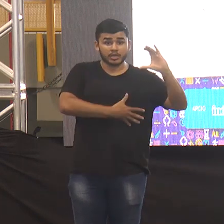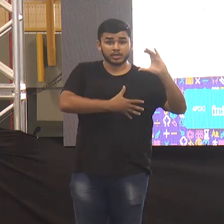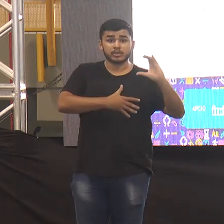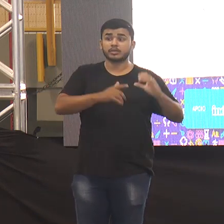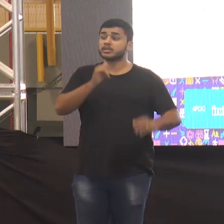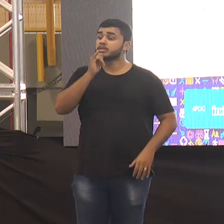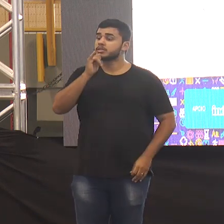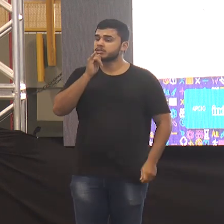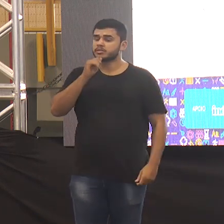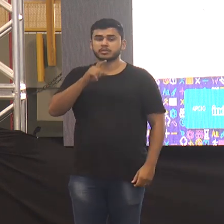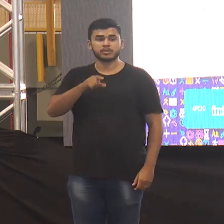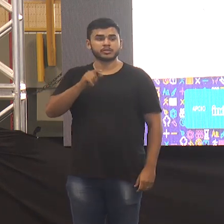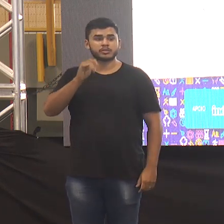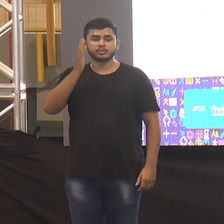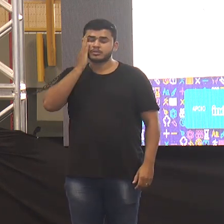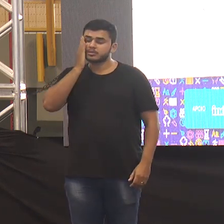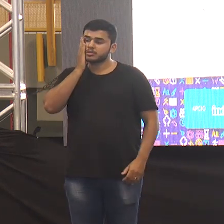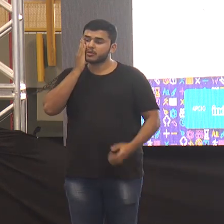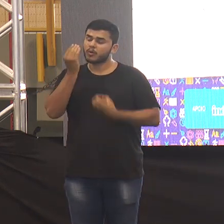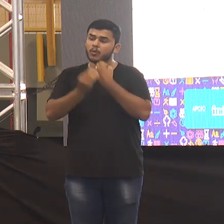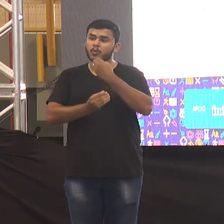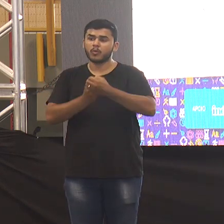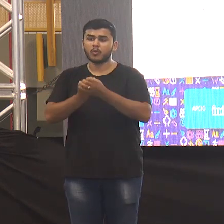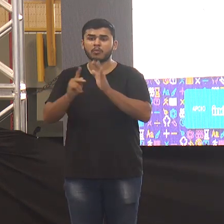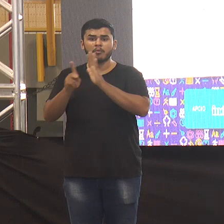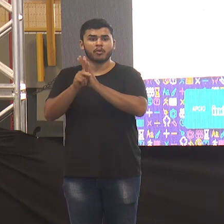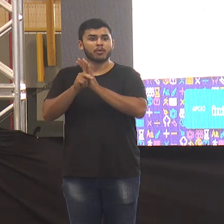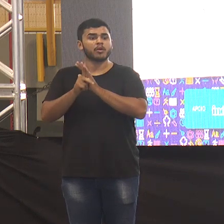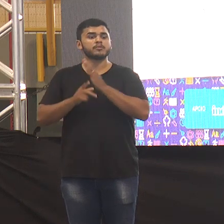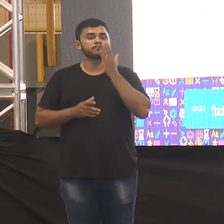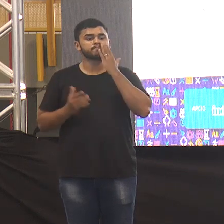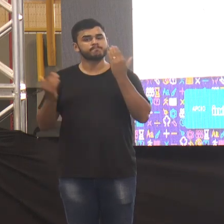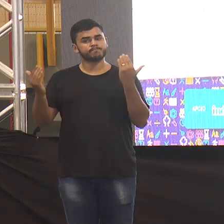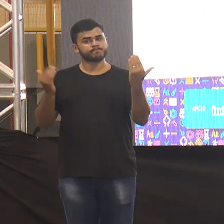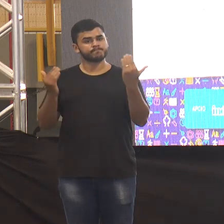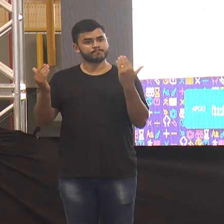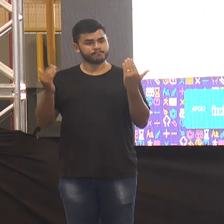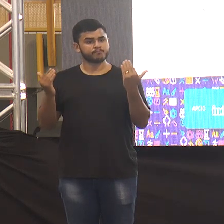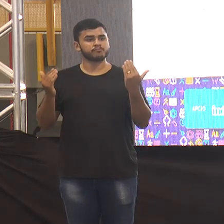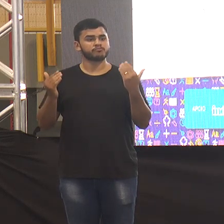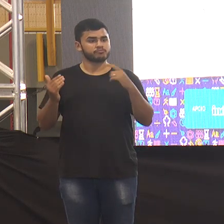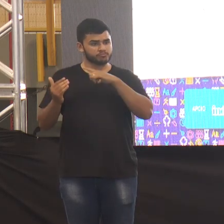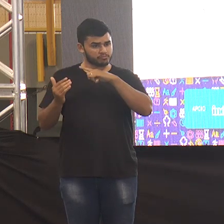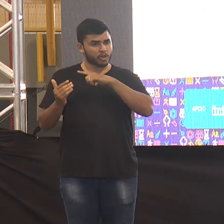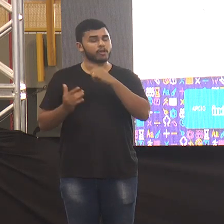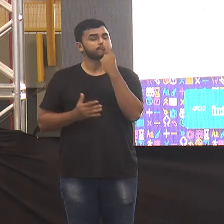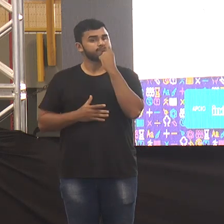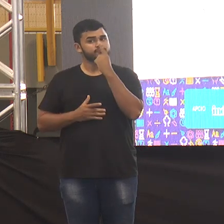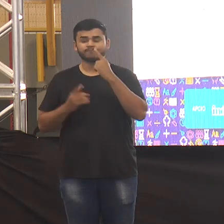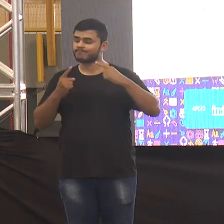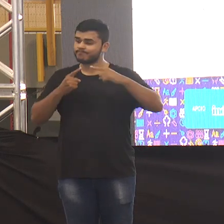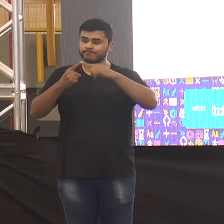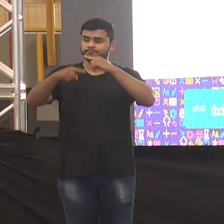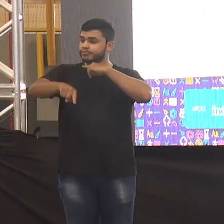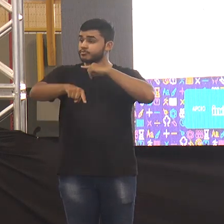e colocar os antônimos em outra coluna, nós chegamos às características do realismo.